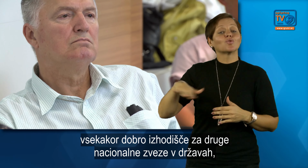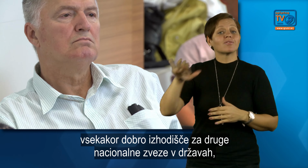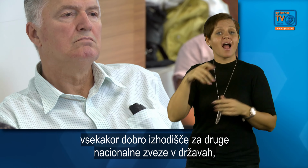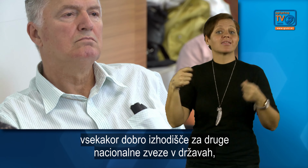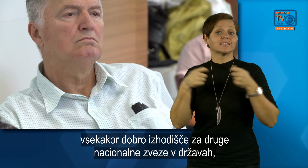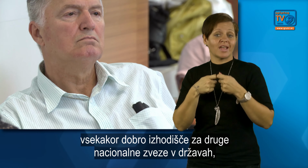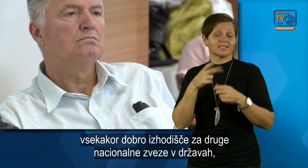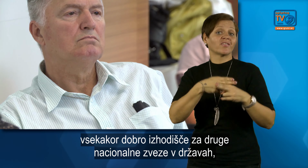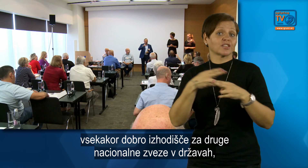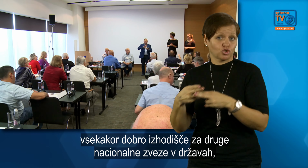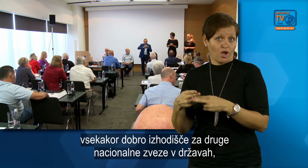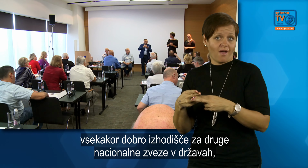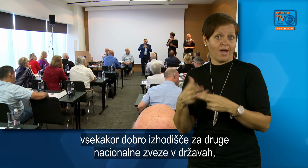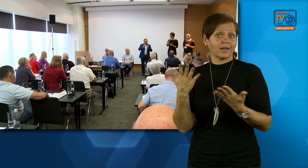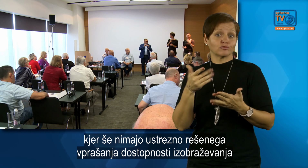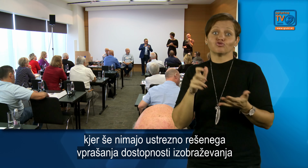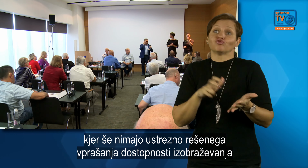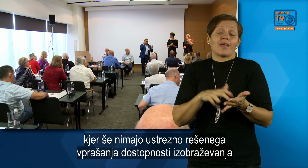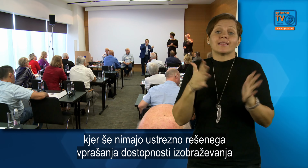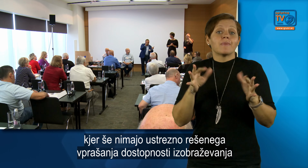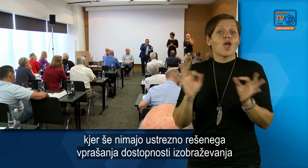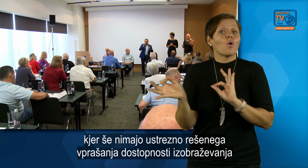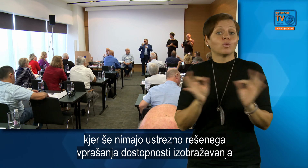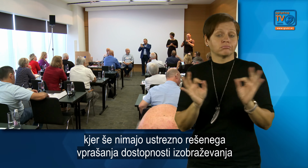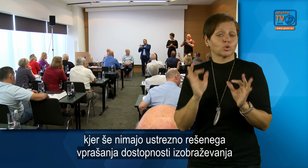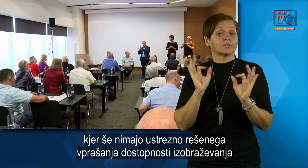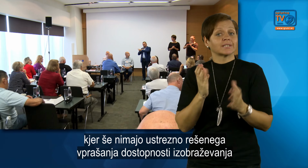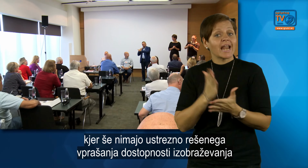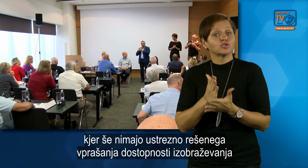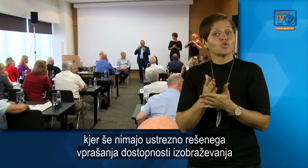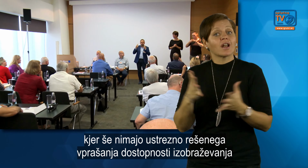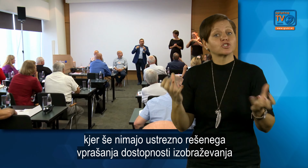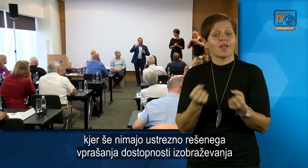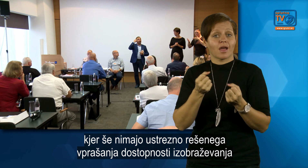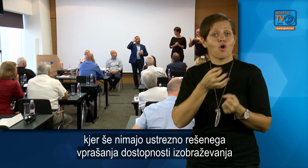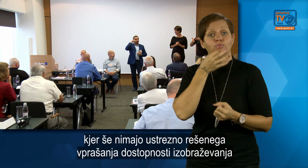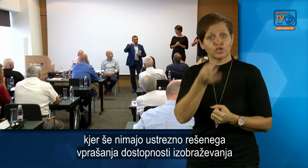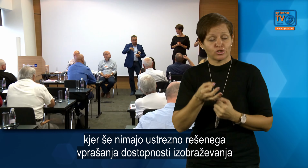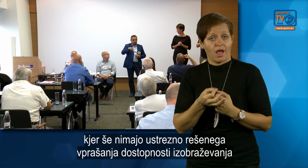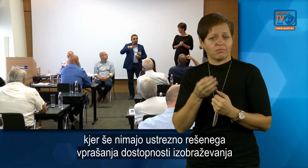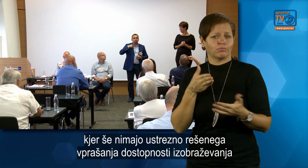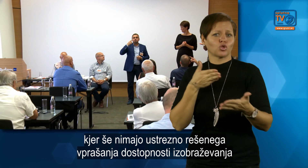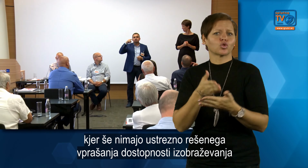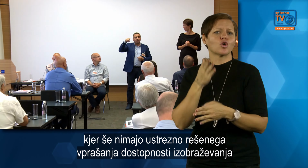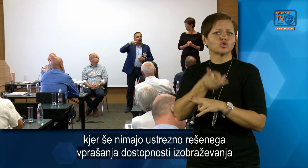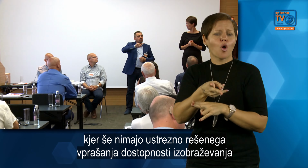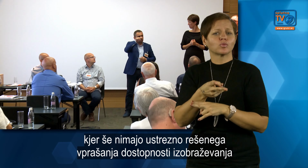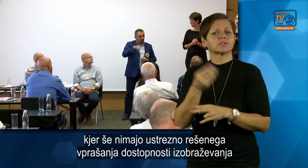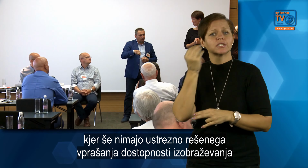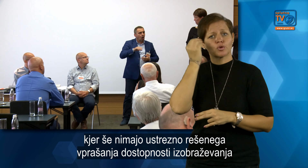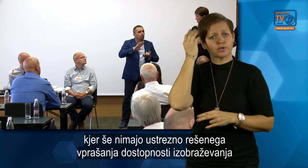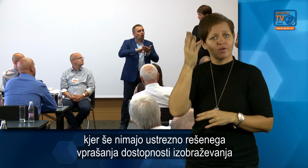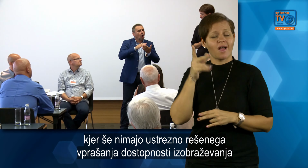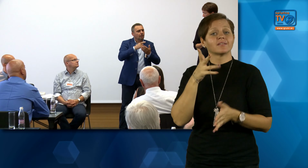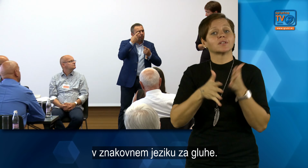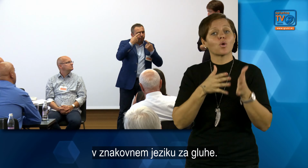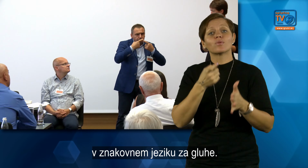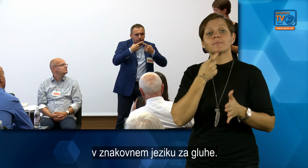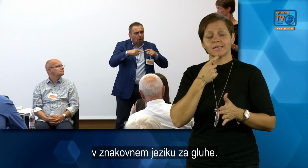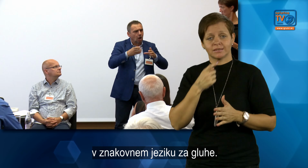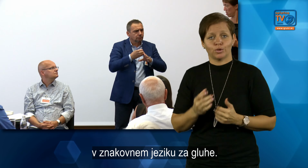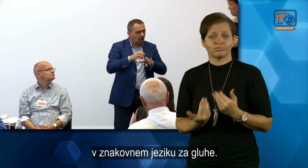nacionalne zveze v državah, kjer še nimajo ustrezno rešenega vprašanja dostopnosti izobraževanja v znakovnem jeziku za